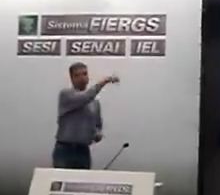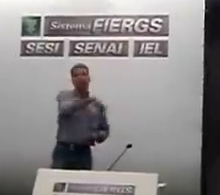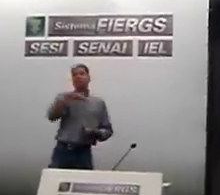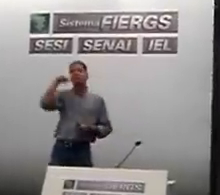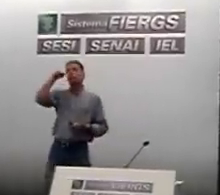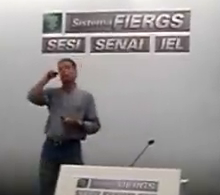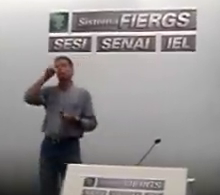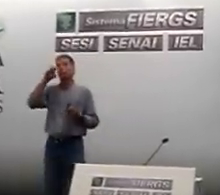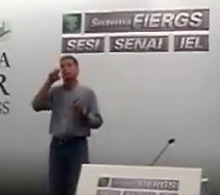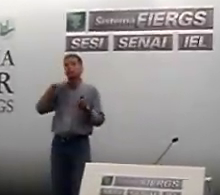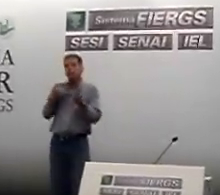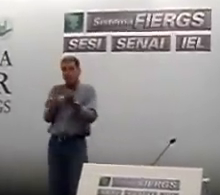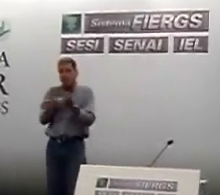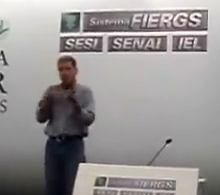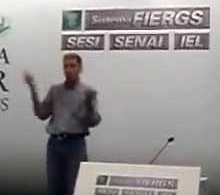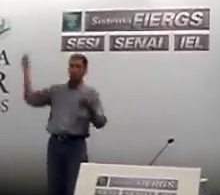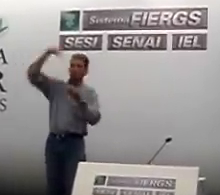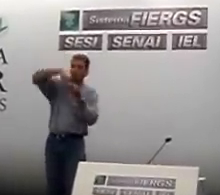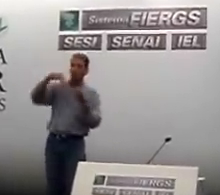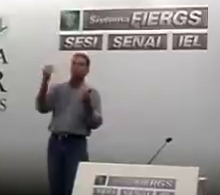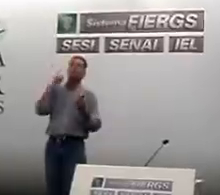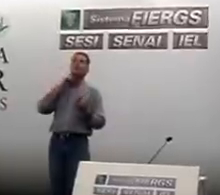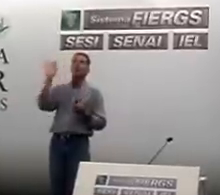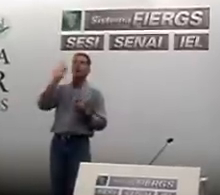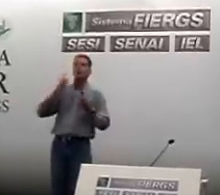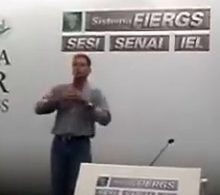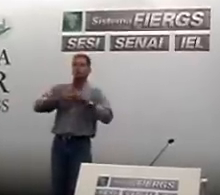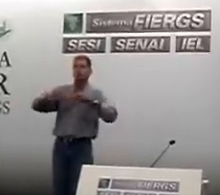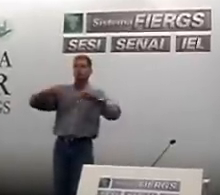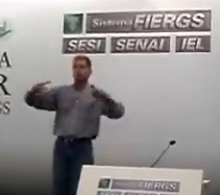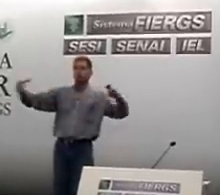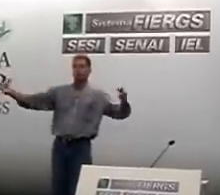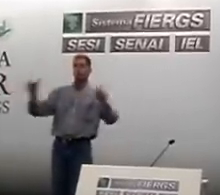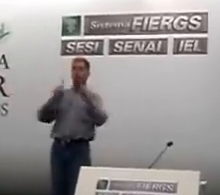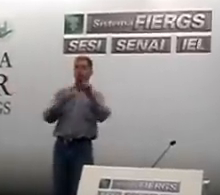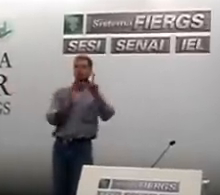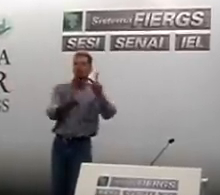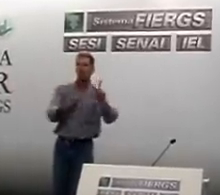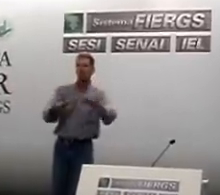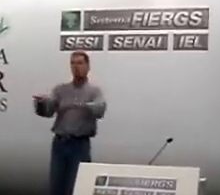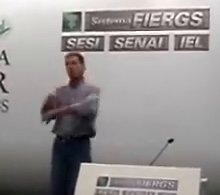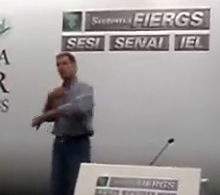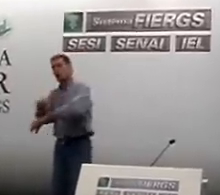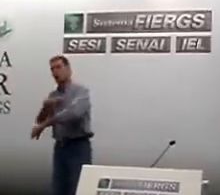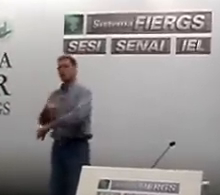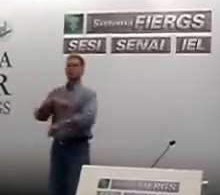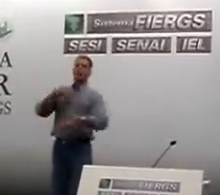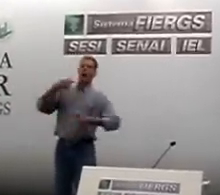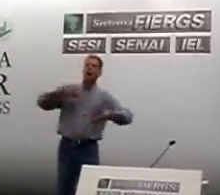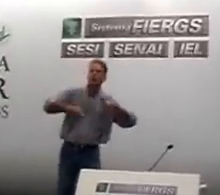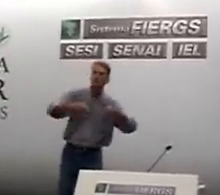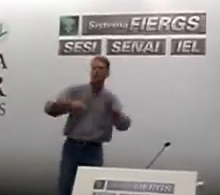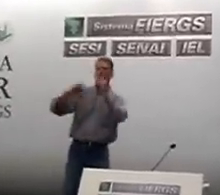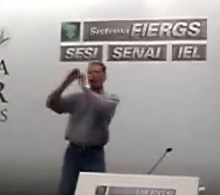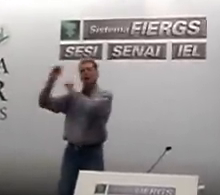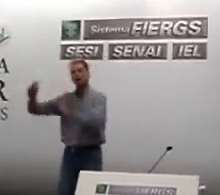que regulamentasse esse acesso. Então, com uma pesquisa do MEC, em relação à sanidade, se percebeu que agora